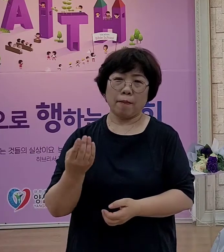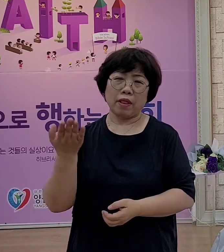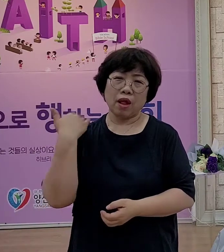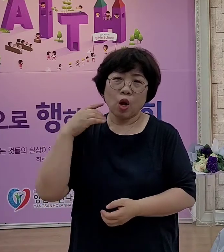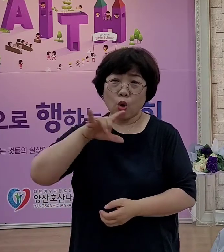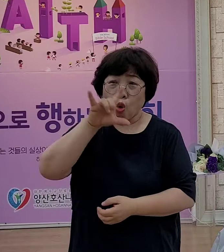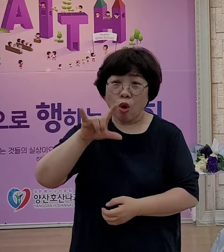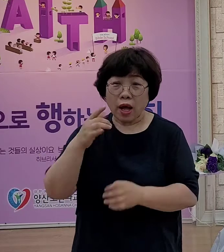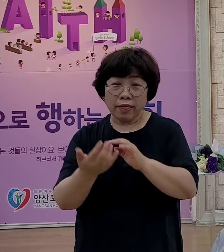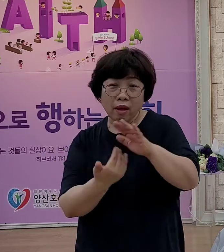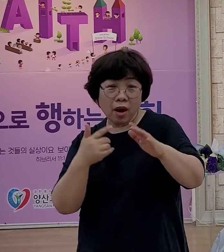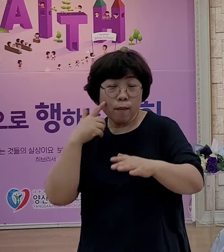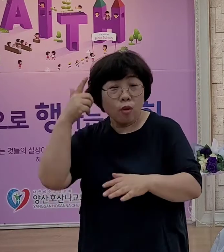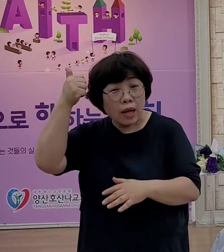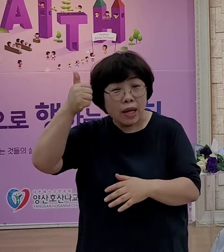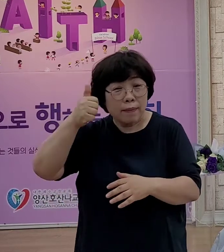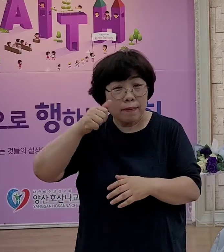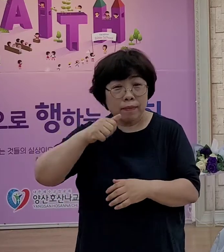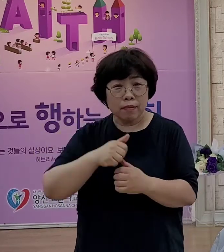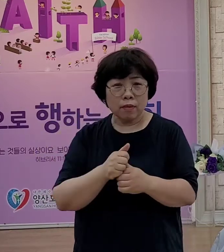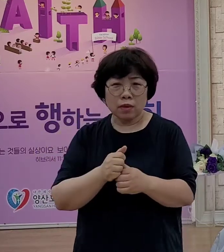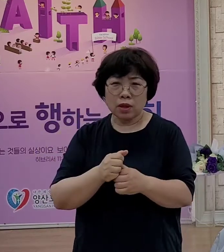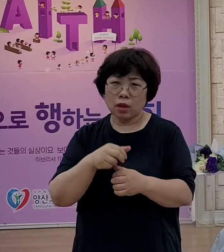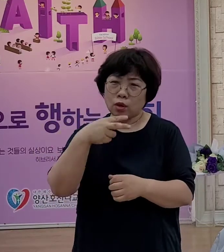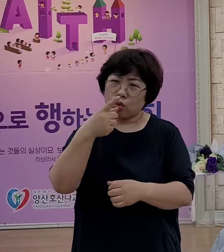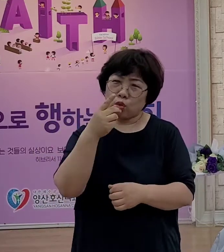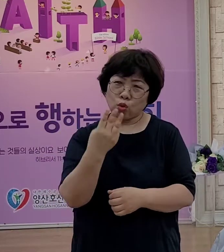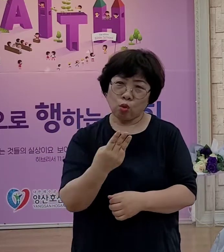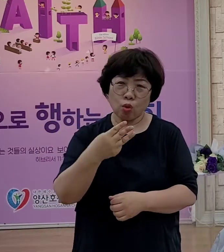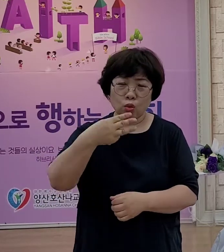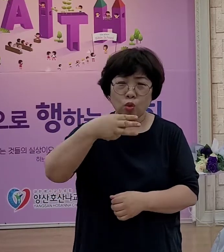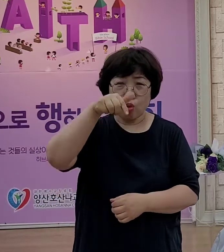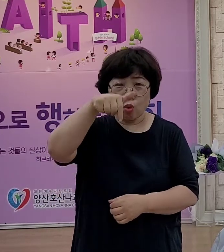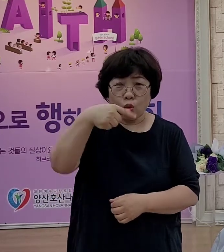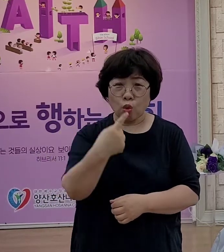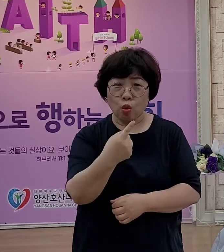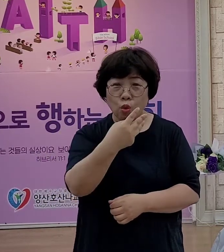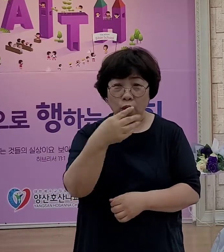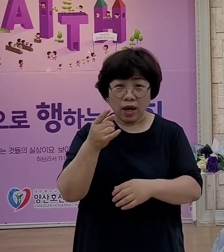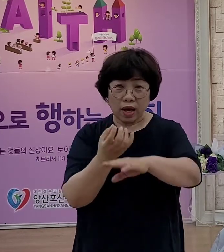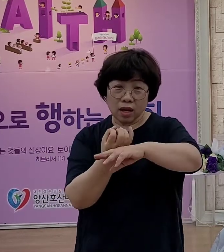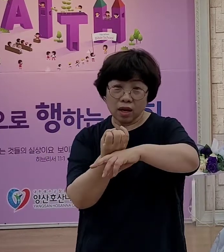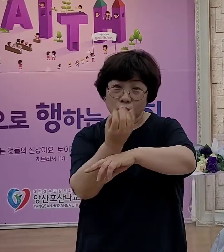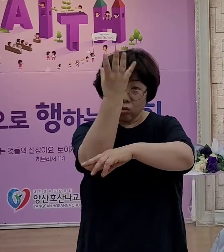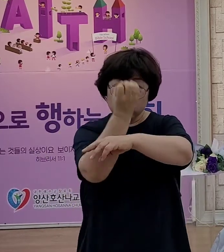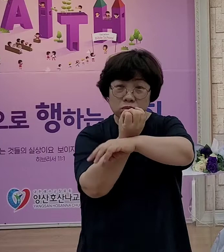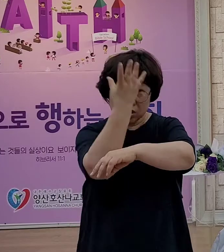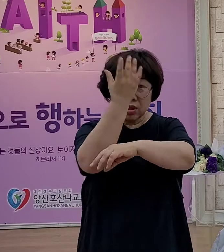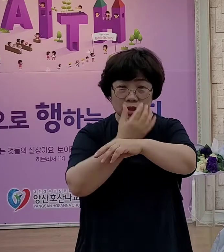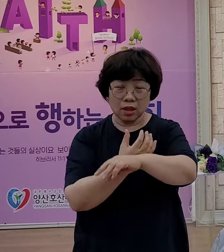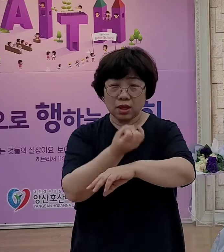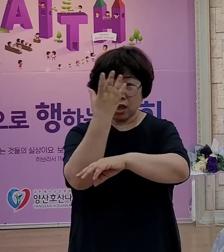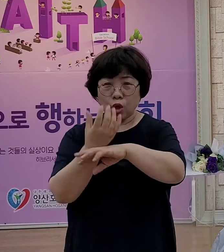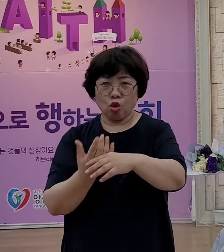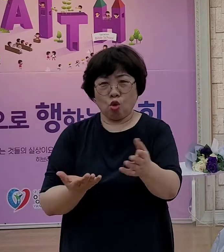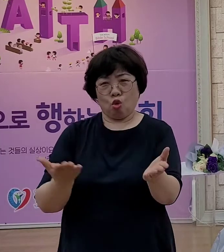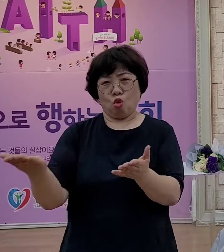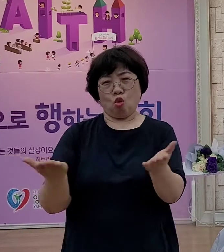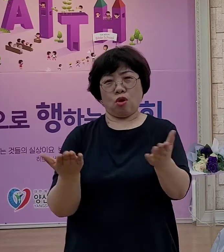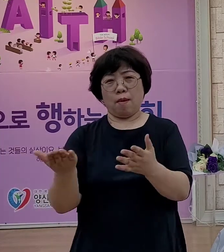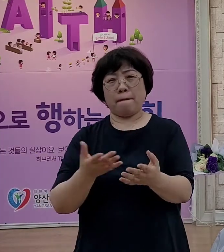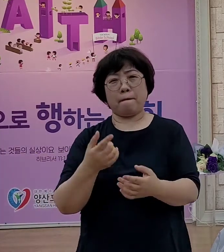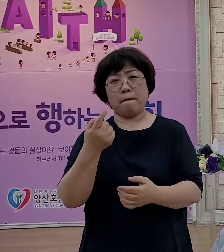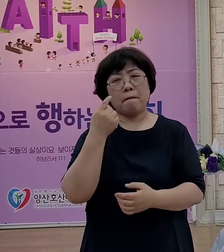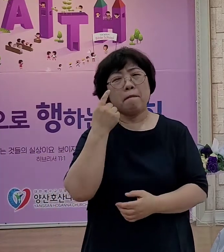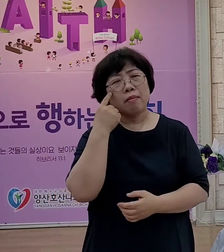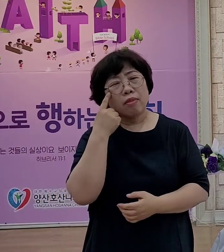쇼를 한번 본 적이 있습니다. 제가 곰곰이 어디서 봤는지는 이게 생각이 잘 안 납니다. 아무튼 돌고래 쇼를